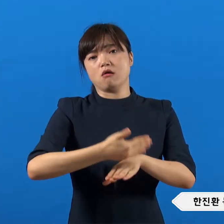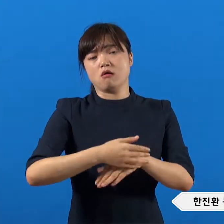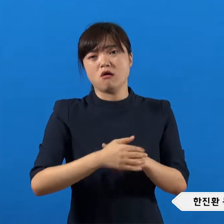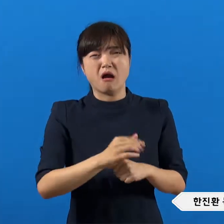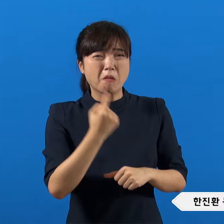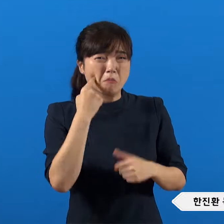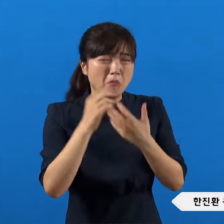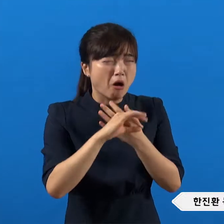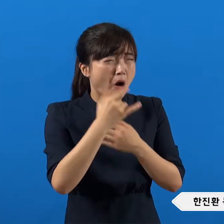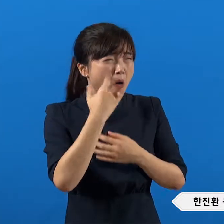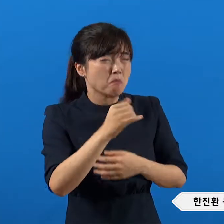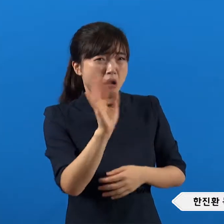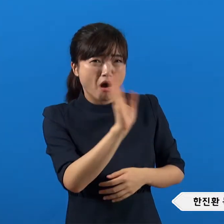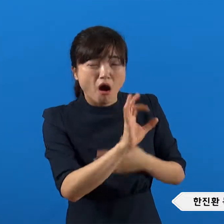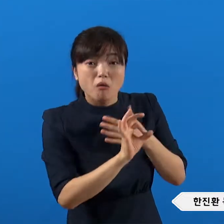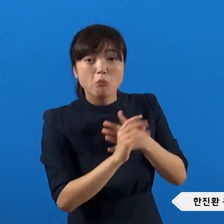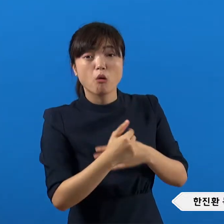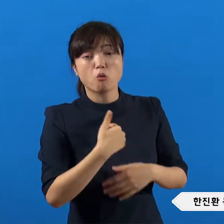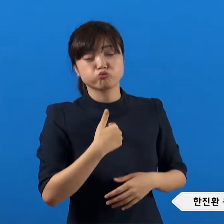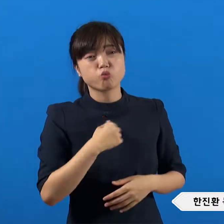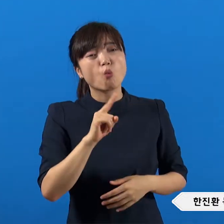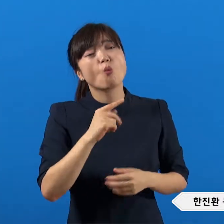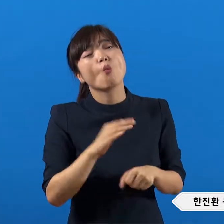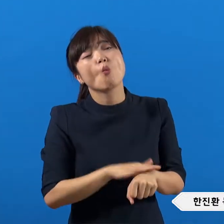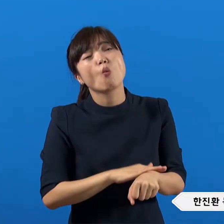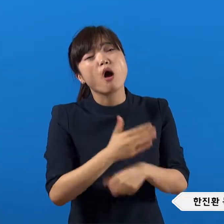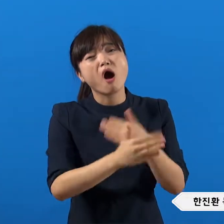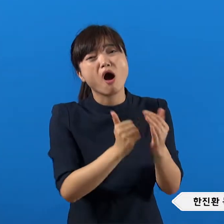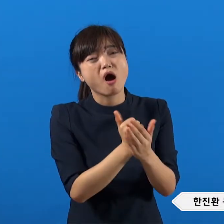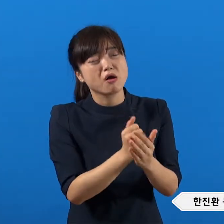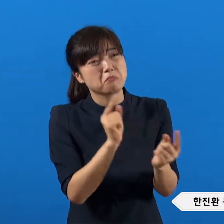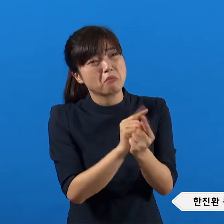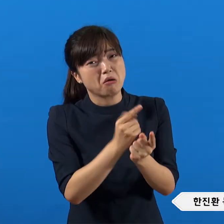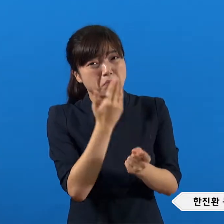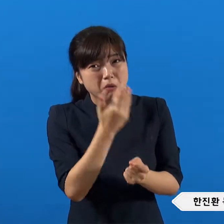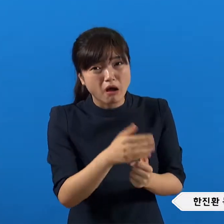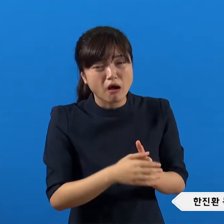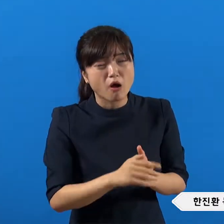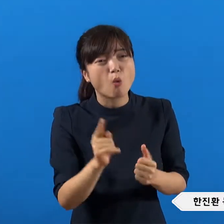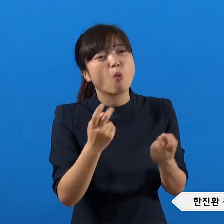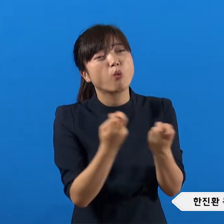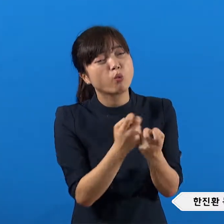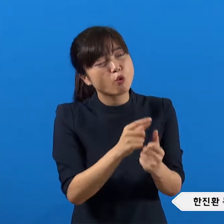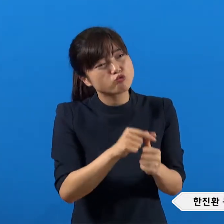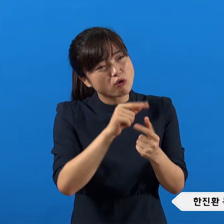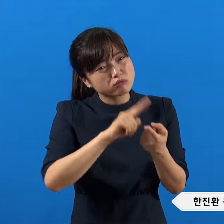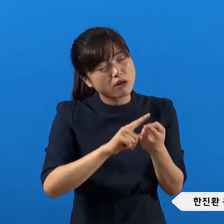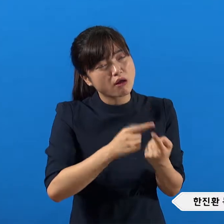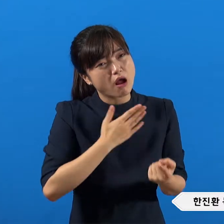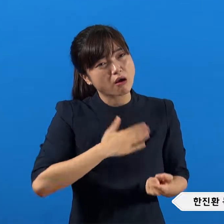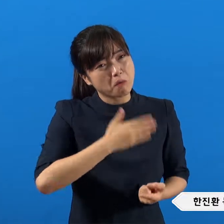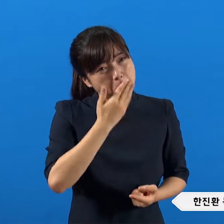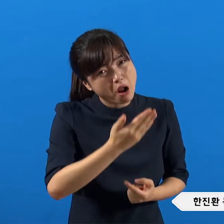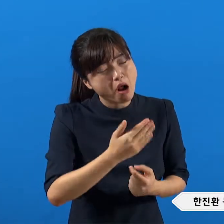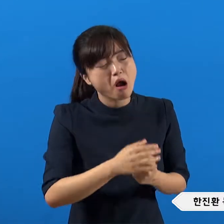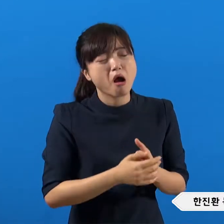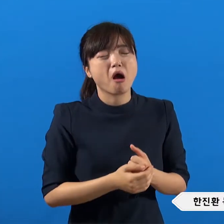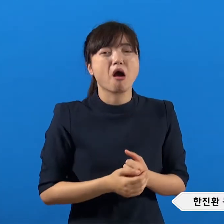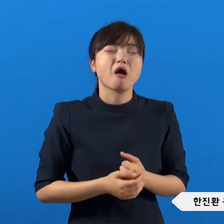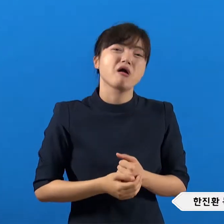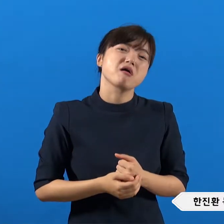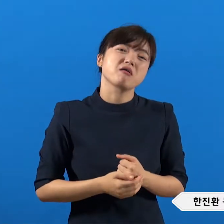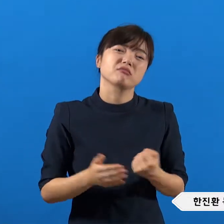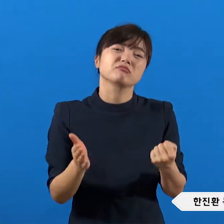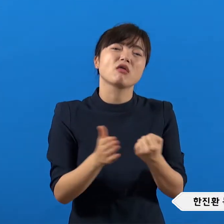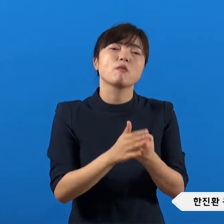어머니 아니었다면 우리가 어떻게 하나님을 알았을까? 어떻게 구원을 알았을까? 그 생각을